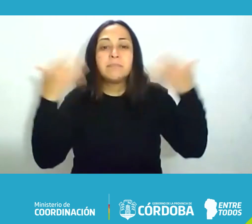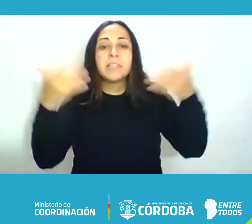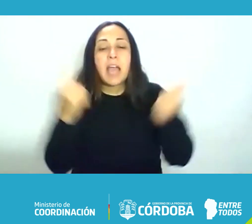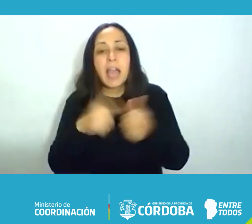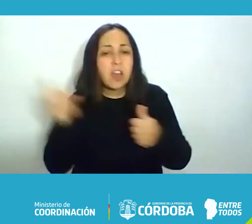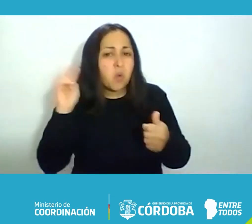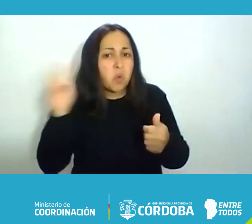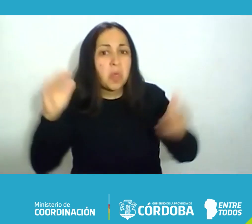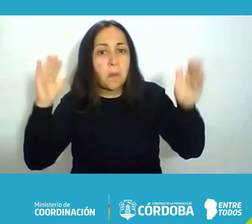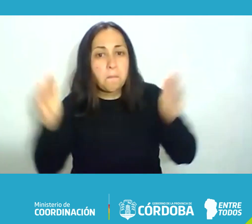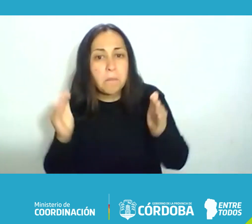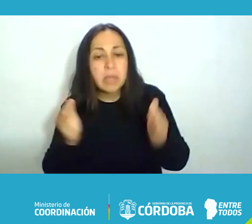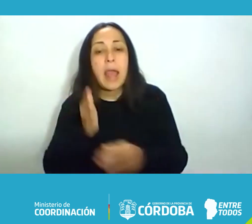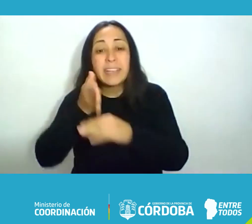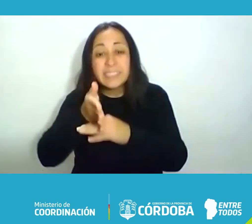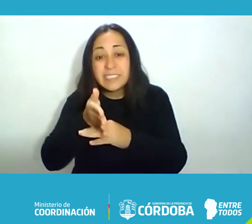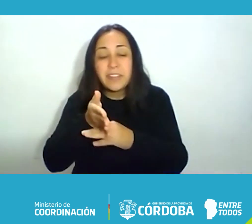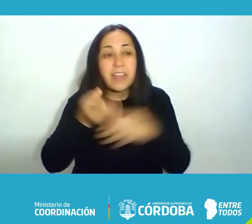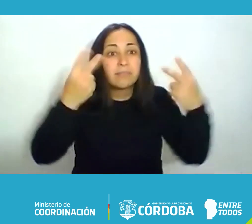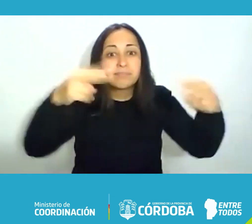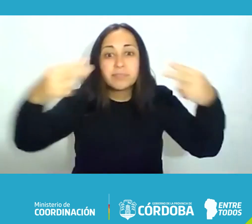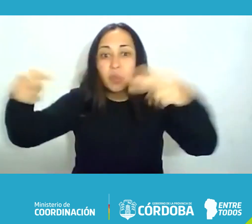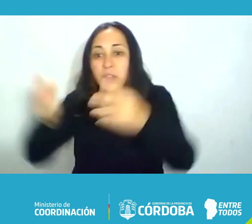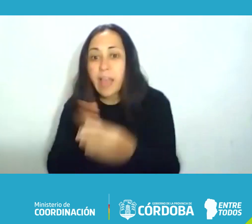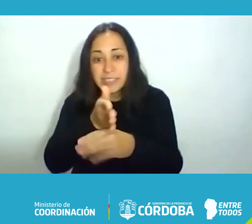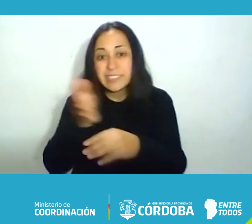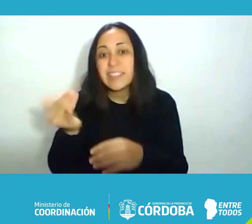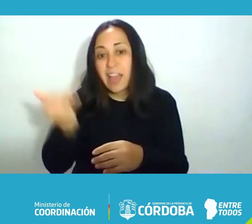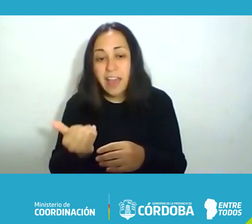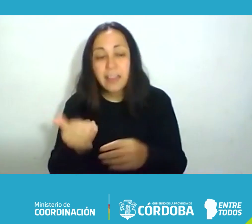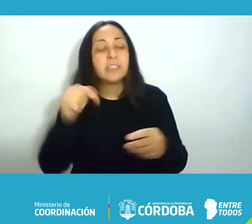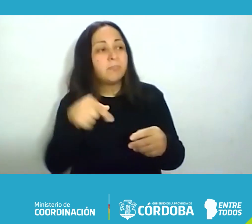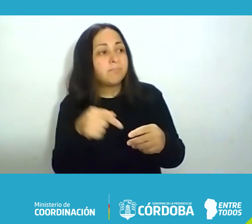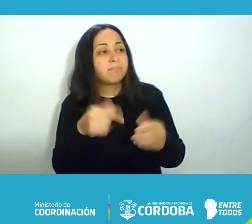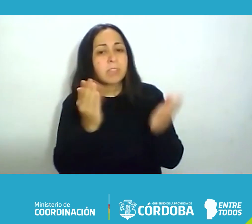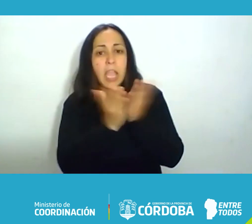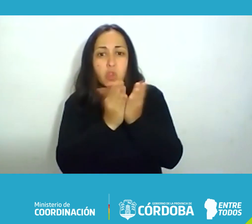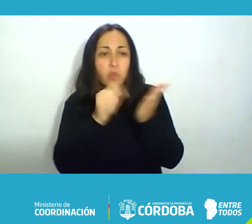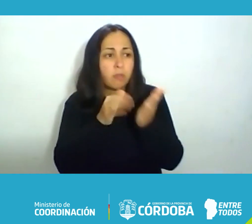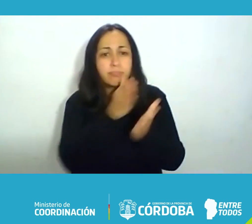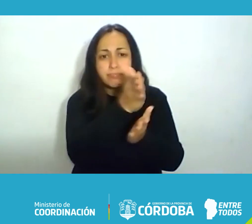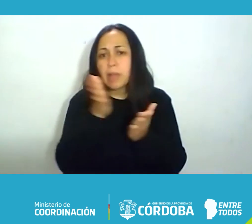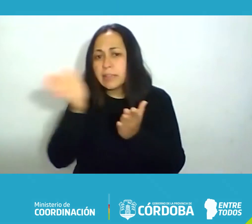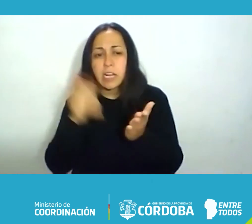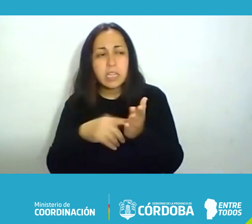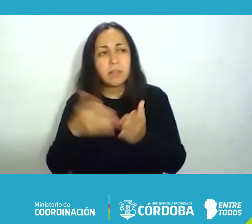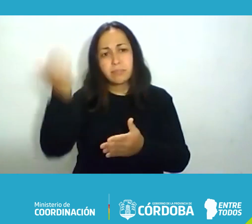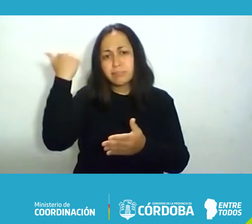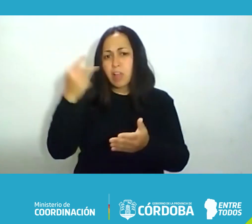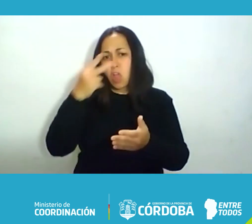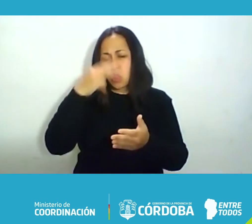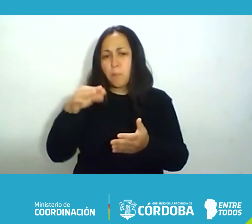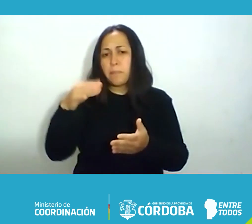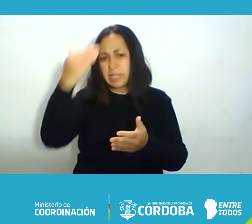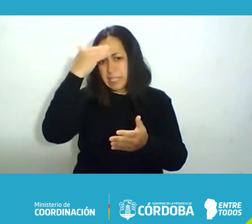para los frentistas y se da accesibilidad a los atractivos turísticos del valle. Se destaca que los estudios de las alternativas se plantearon en 2015, eran